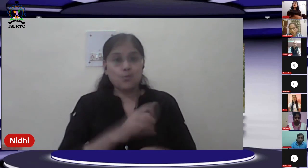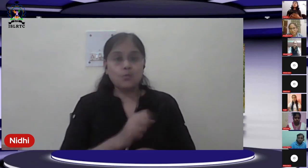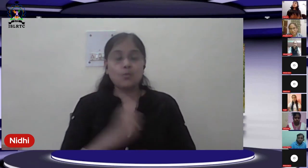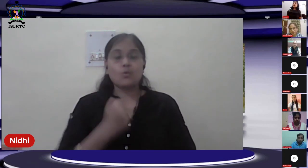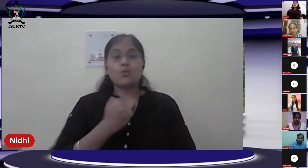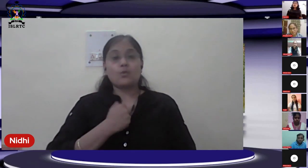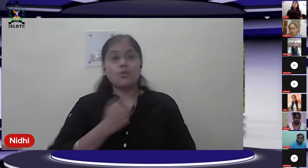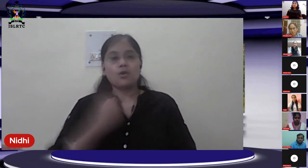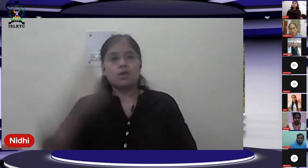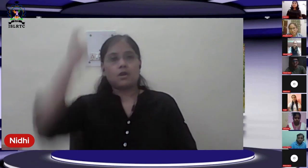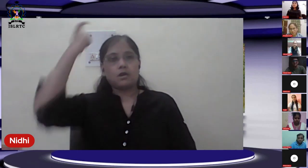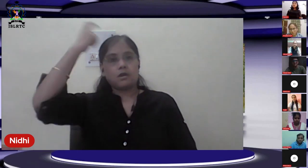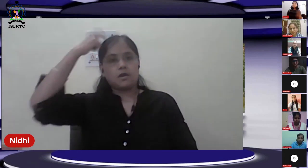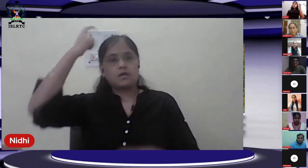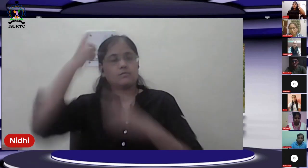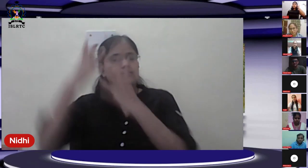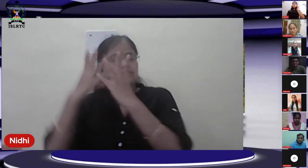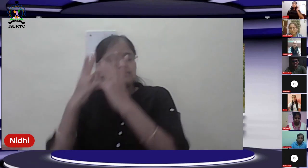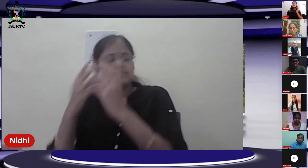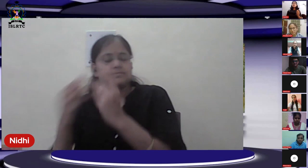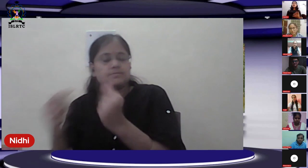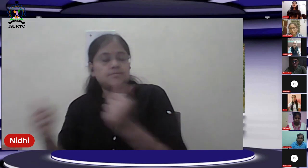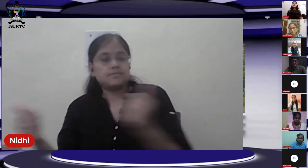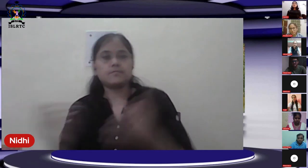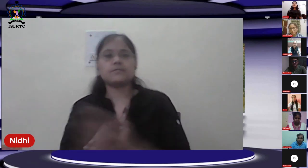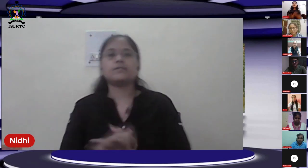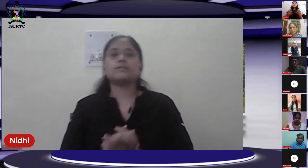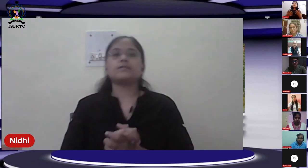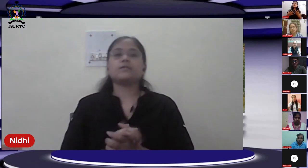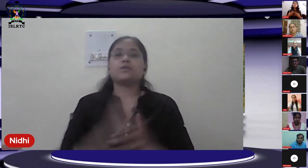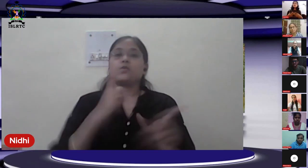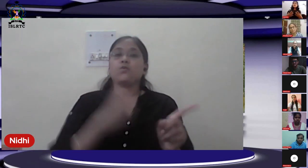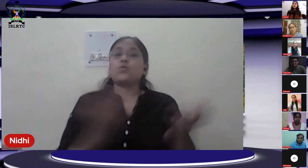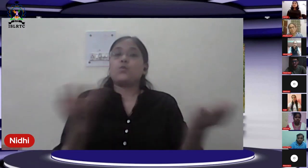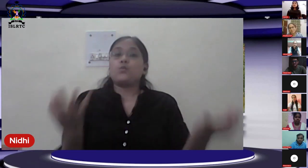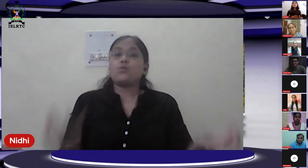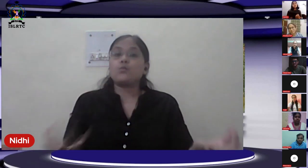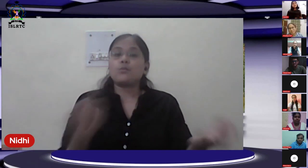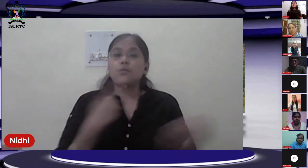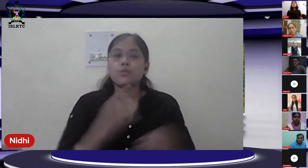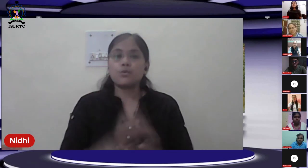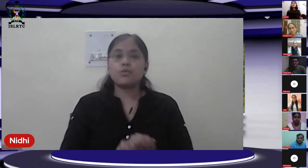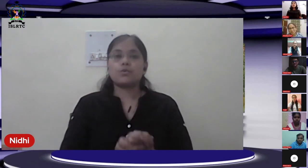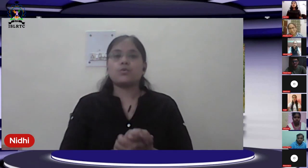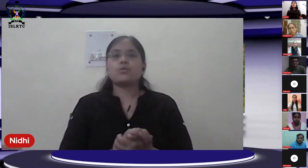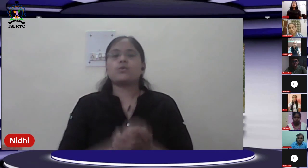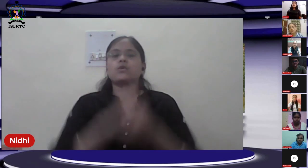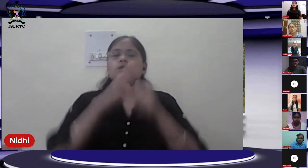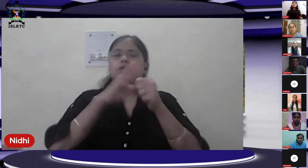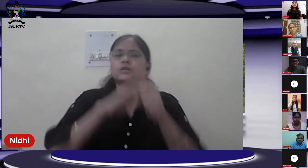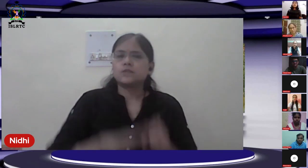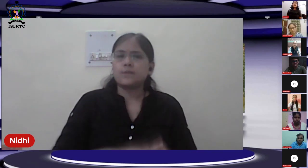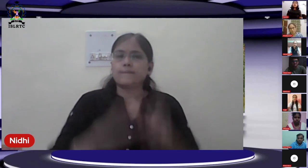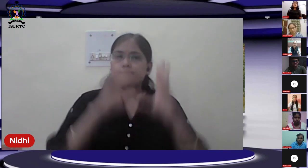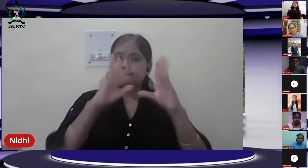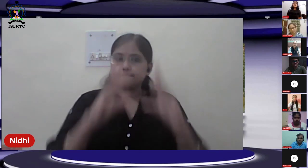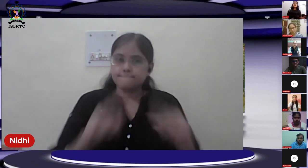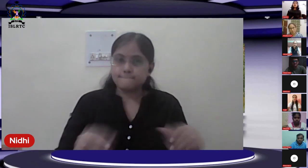से निकाल सकते हैं। योगा के थ्रू हम अपना स्ट्रेस रिलीव भी कर सकते हैं, और क्वारंटाइन जैसे